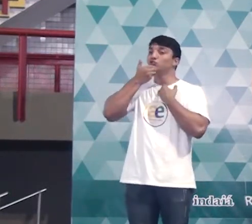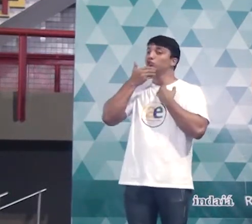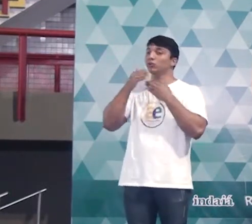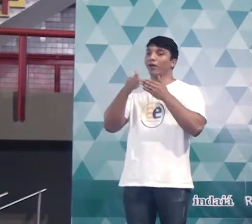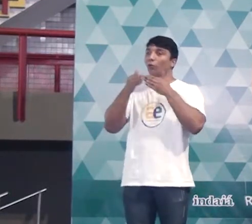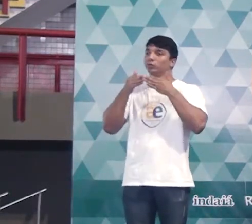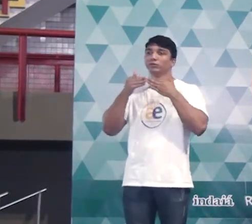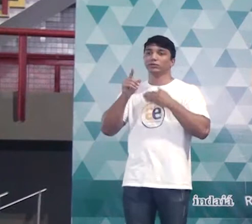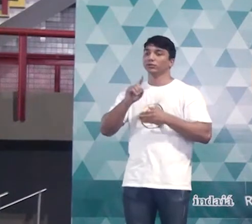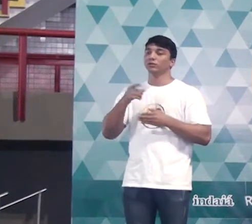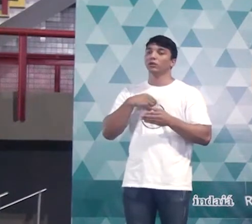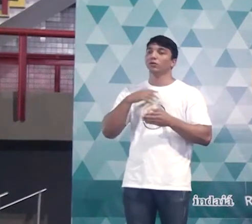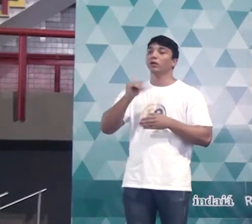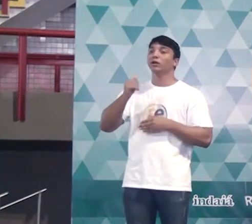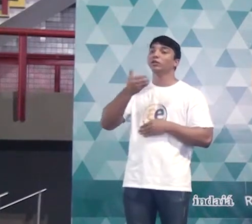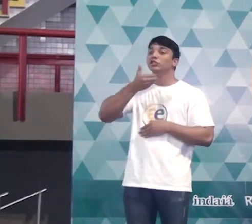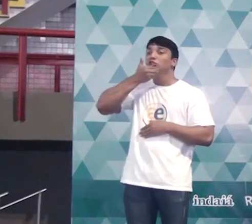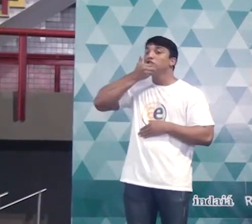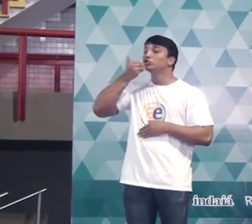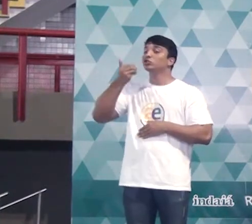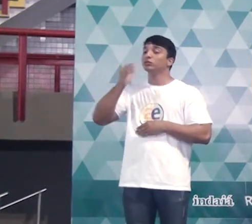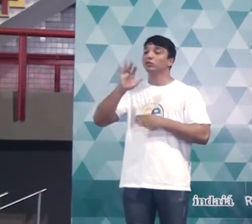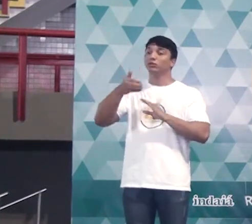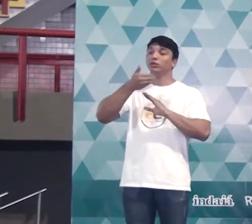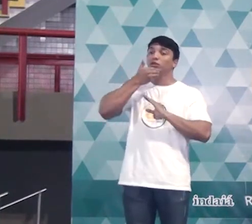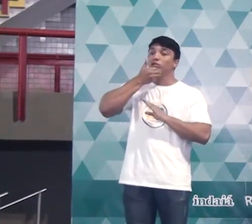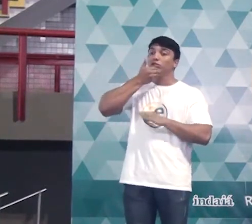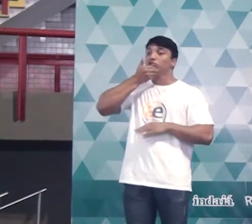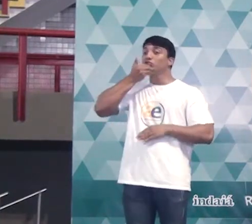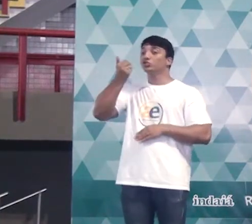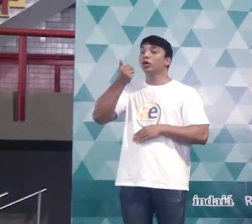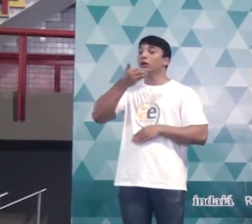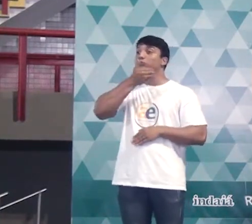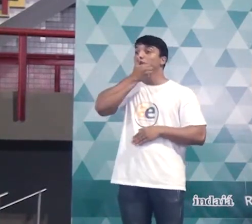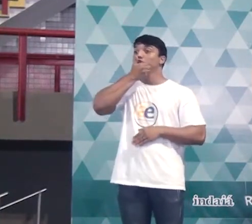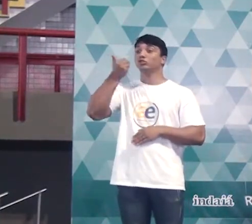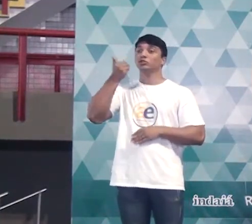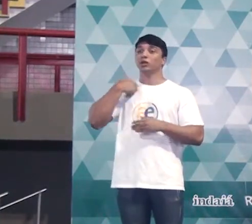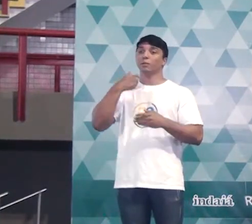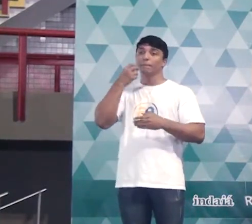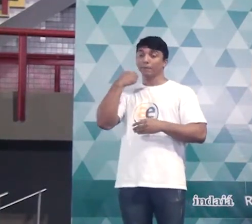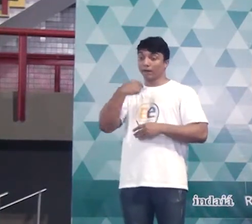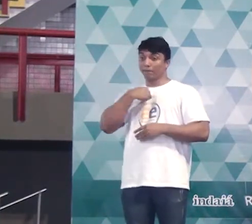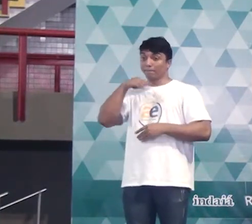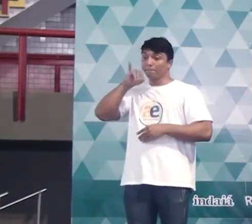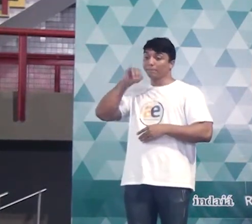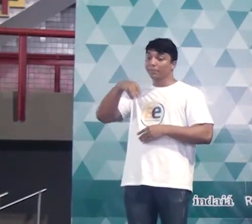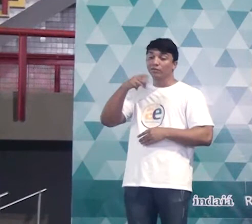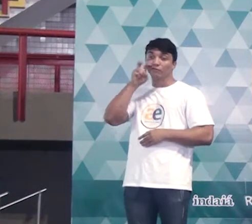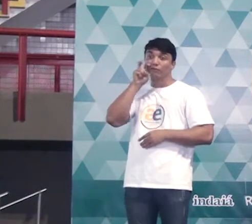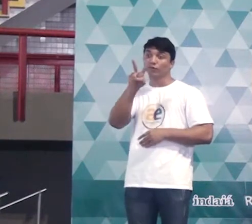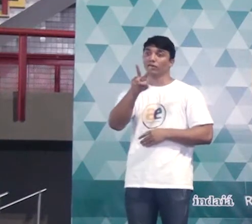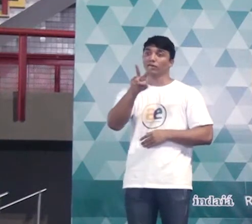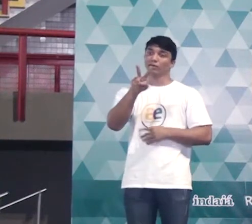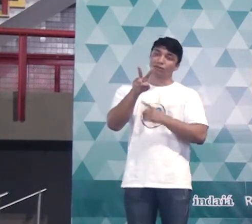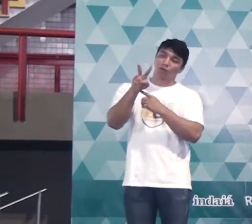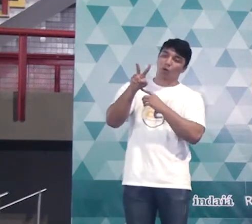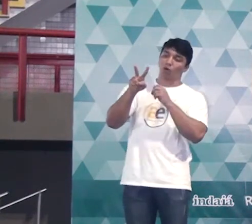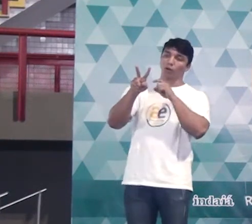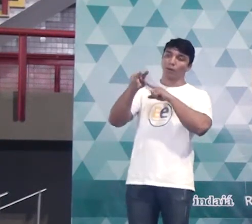licença, decapita, né? Tira a cabeça aí, para mim ver o que o professor está